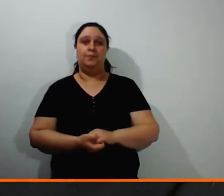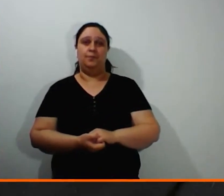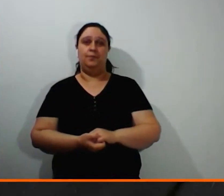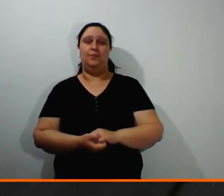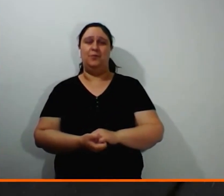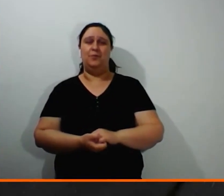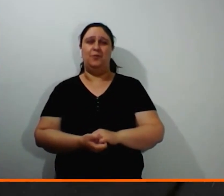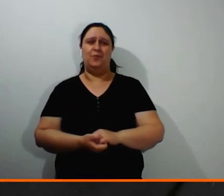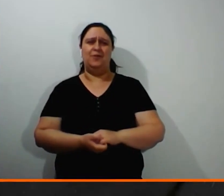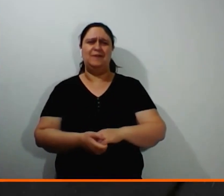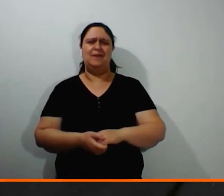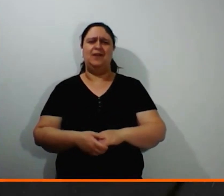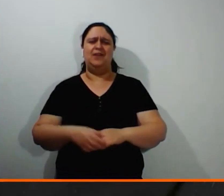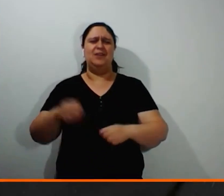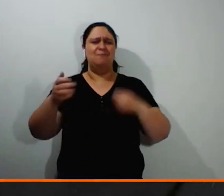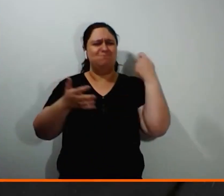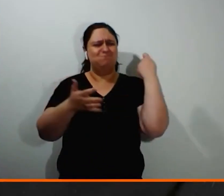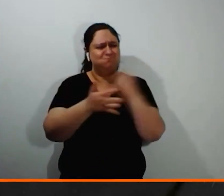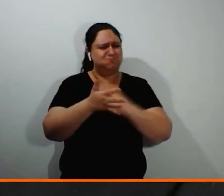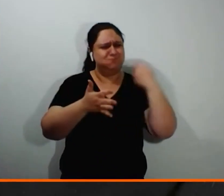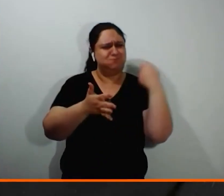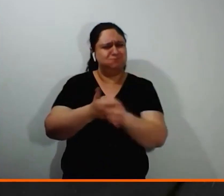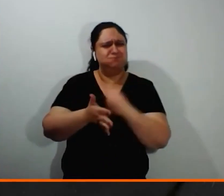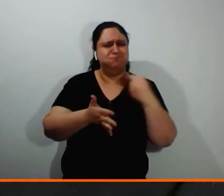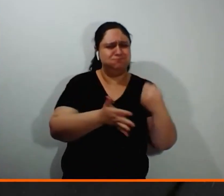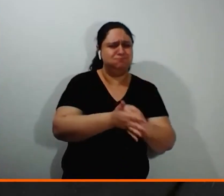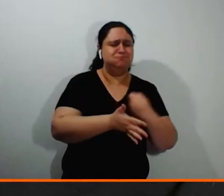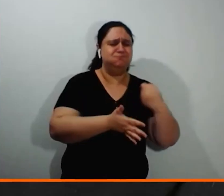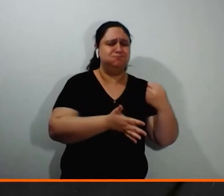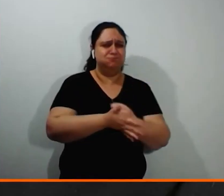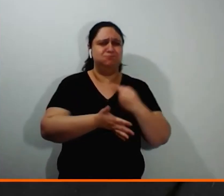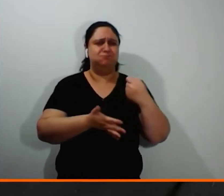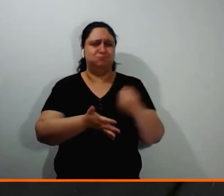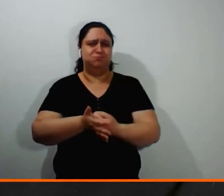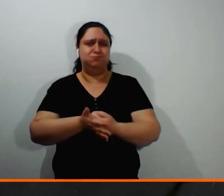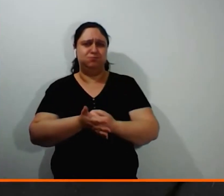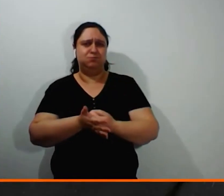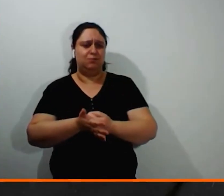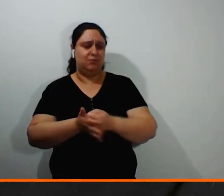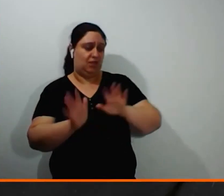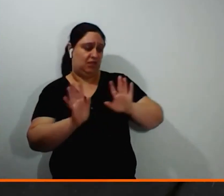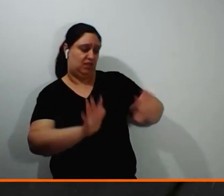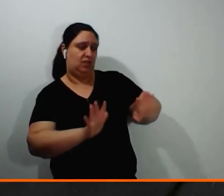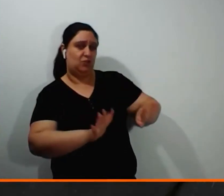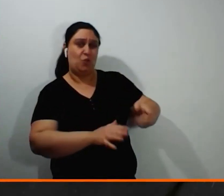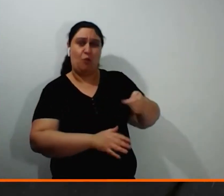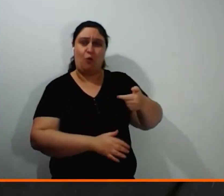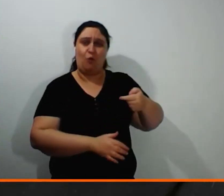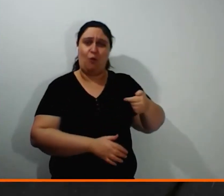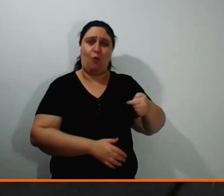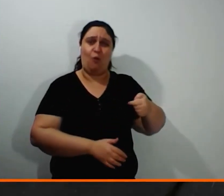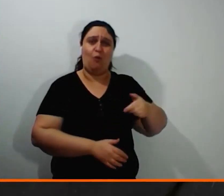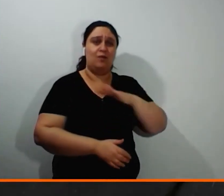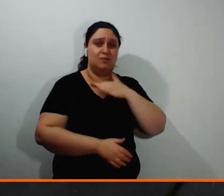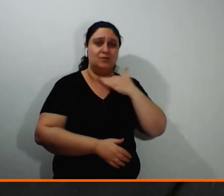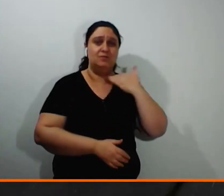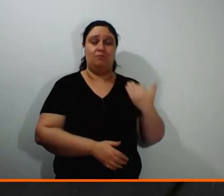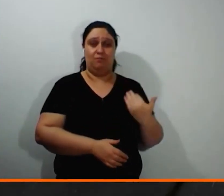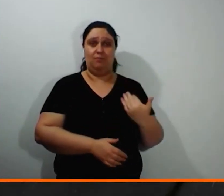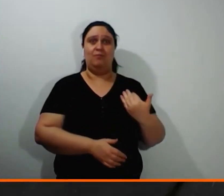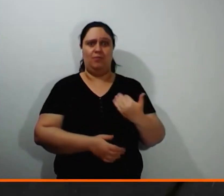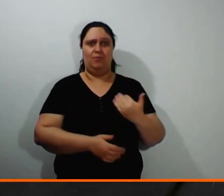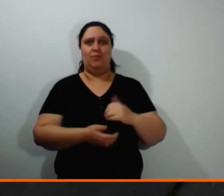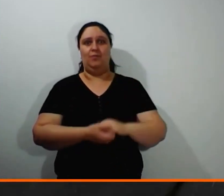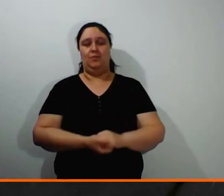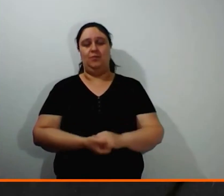ferimentos, retiraram-se, deixando-o semi-morto. Irmãos, esse homem